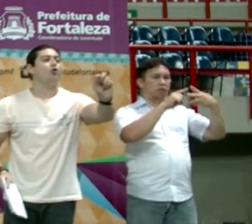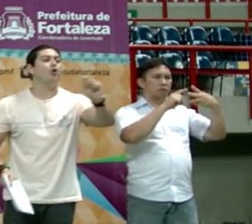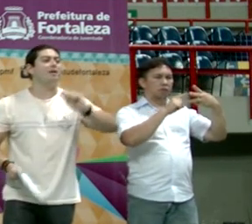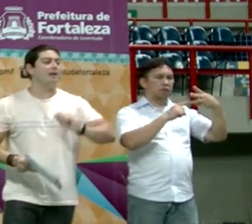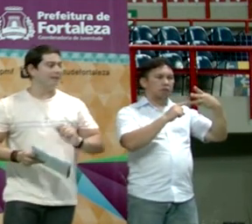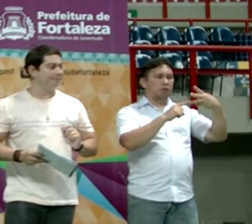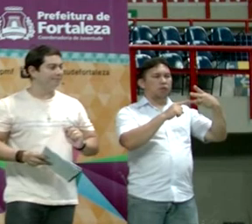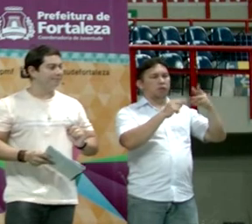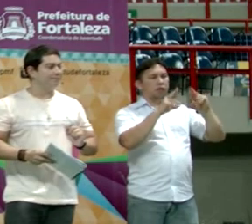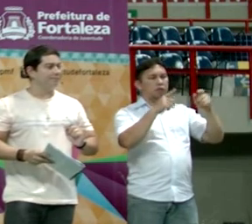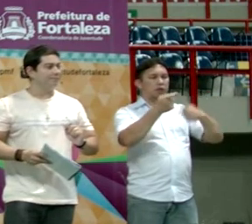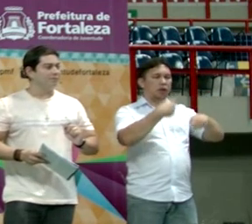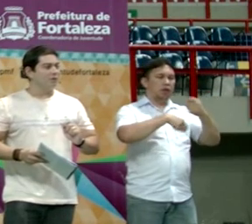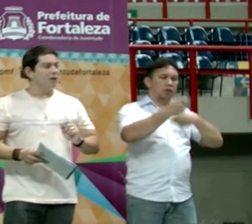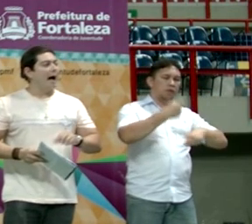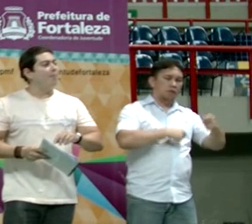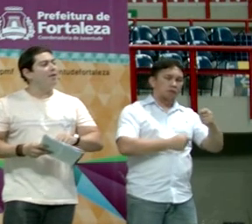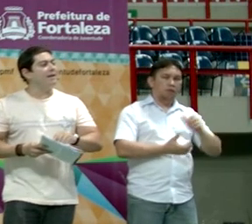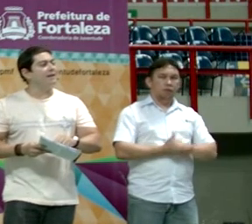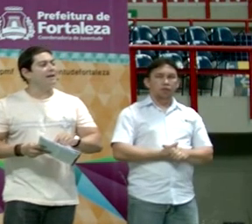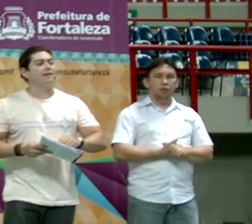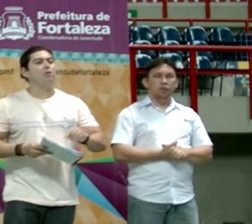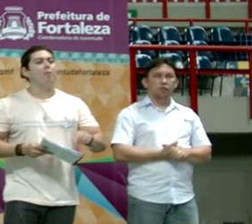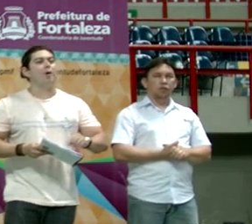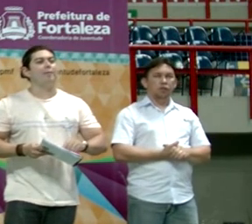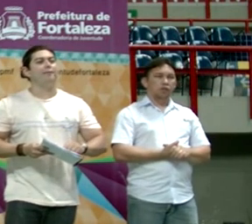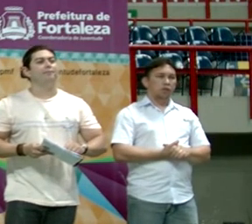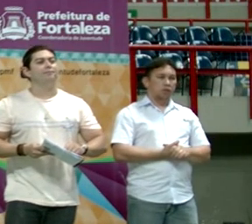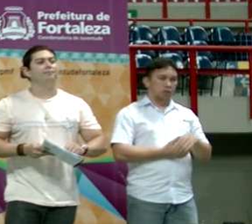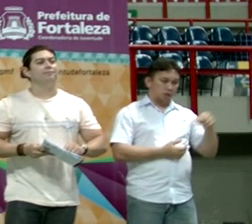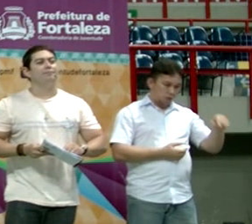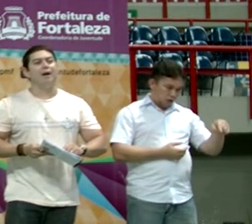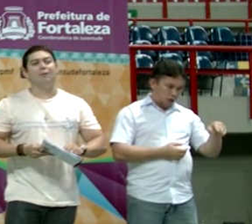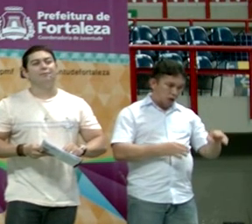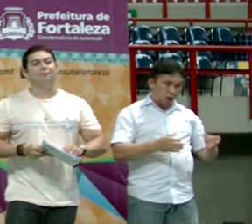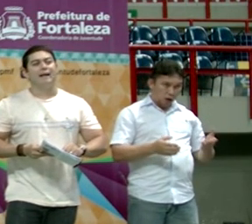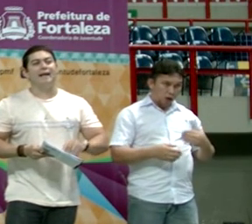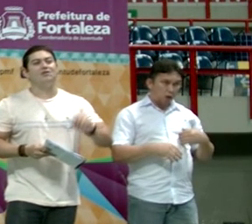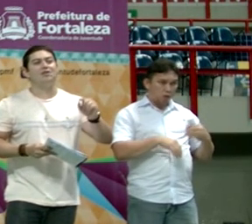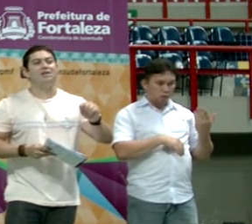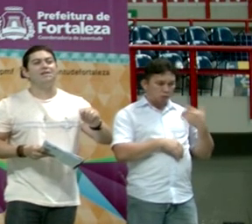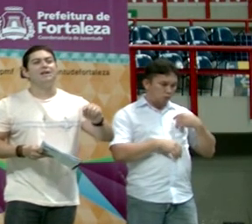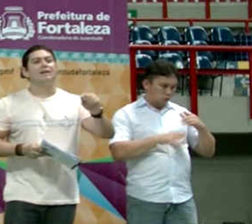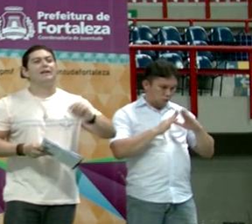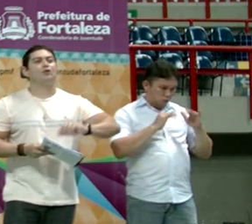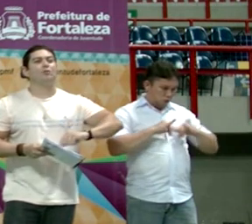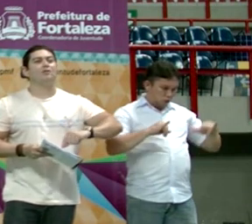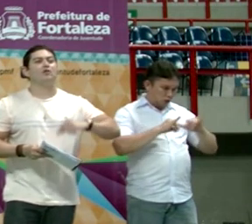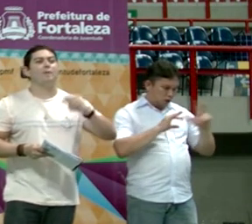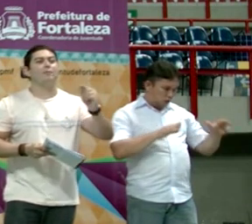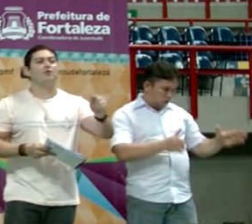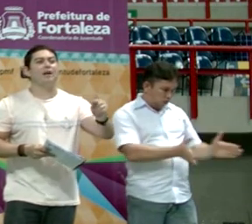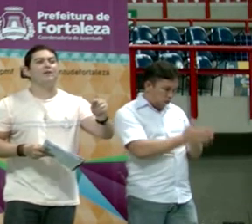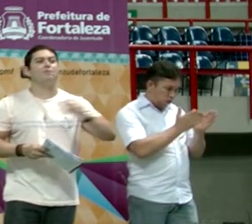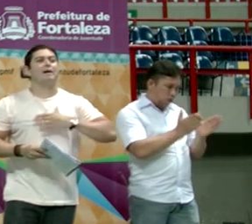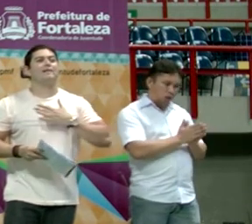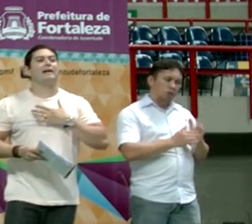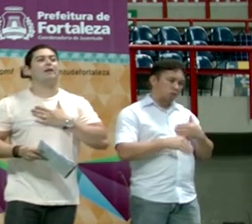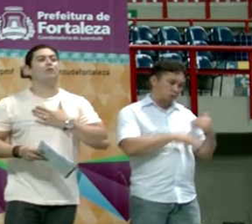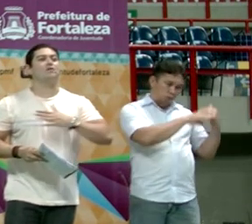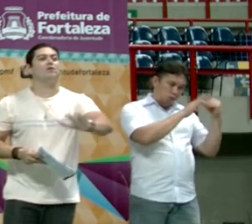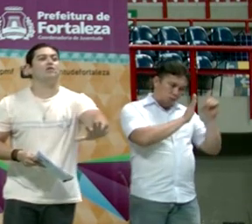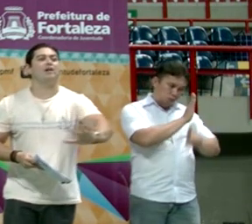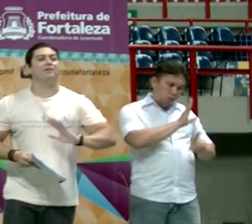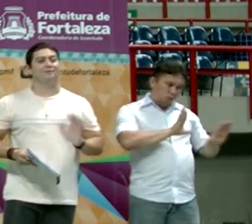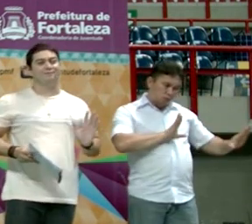classe? Econômica. A burguesia quer ser igual ao pobre? Não. Ela diz que todo mundo tem os mesmos direitos,